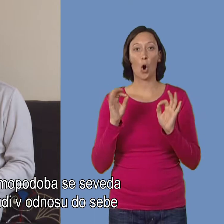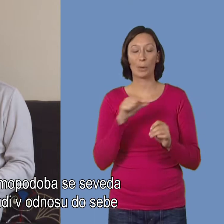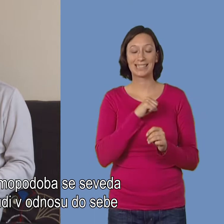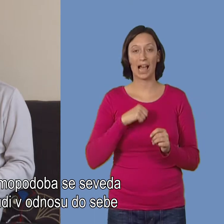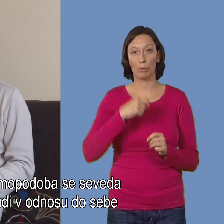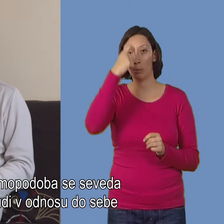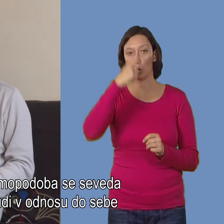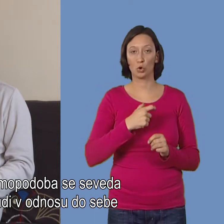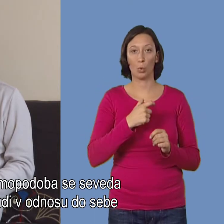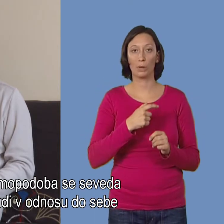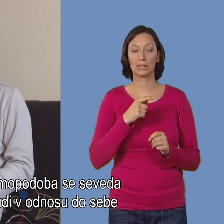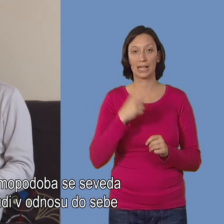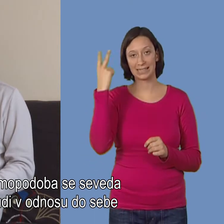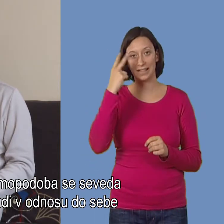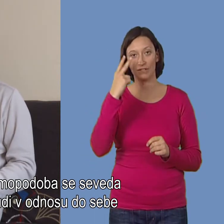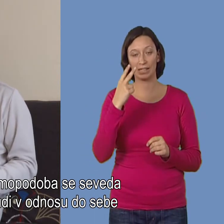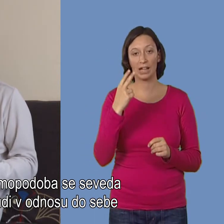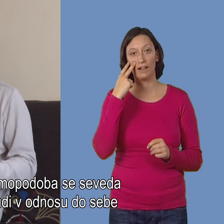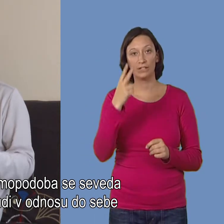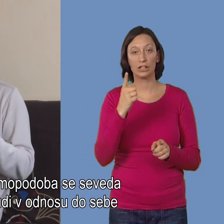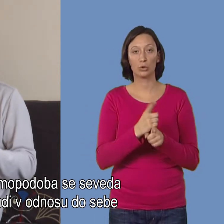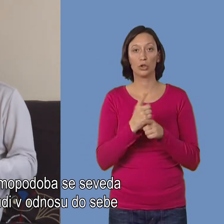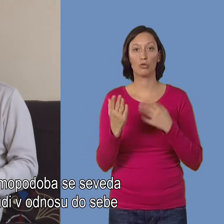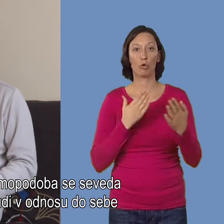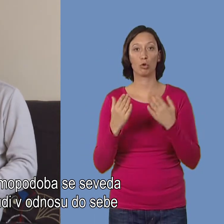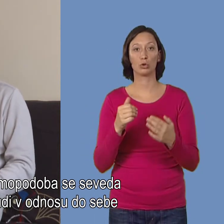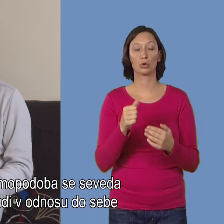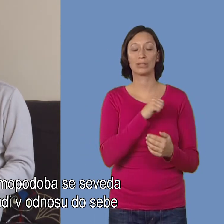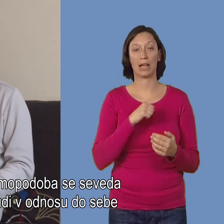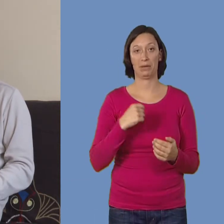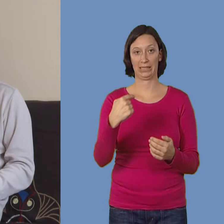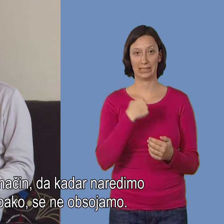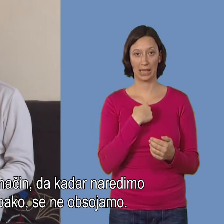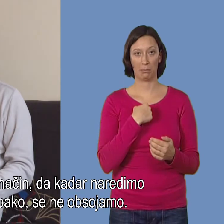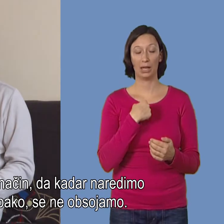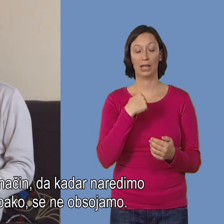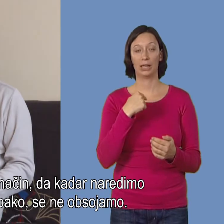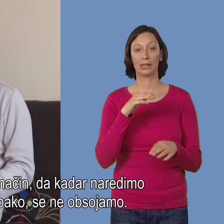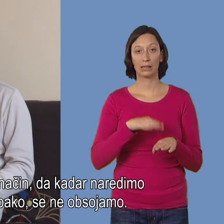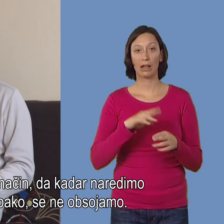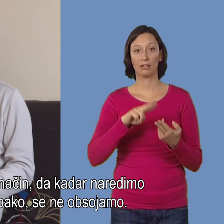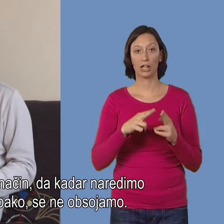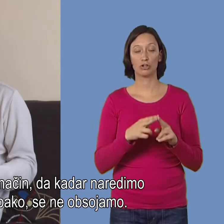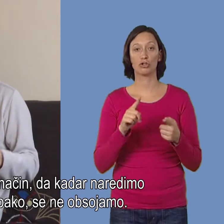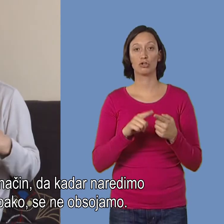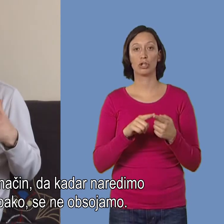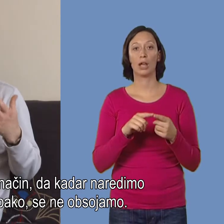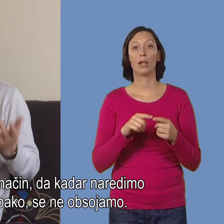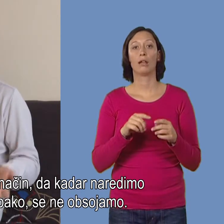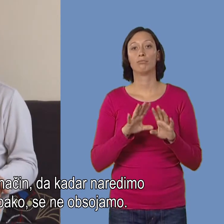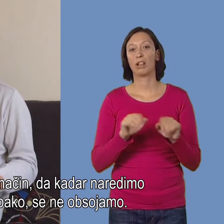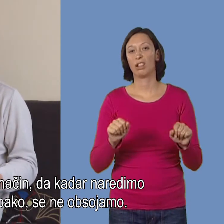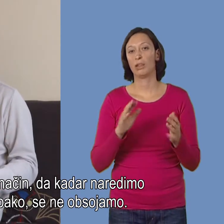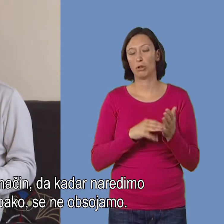Dobra samopodoba se seveda odraža tudi v odnosu do sebe. In sicer na ta način, da kadar naredimo